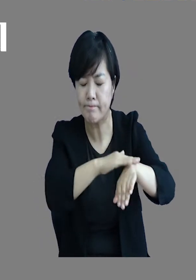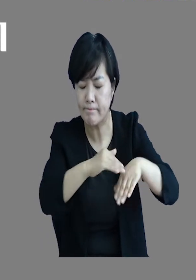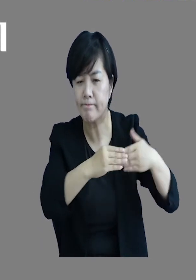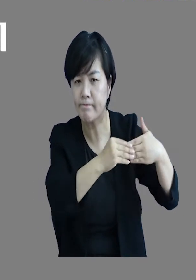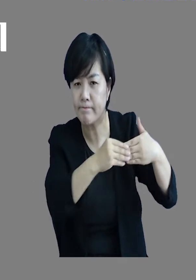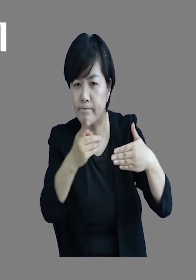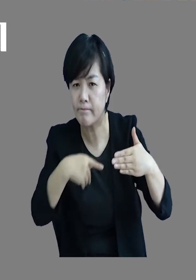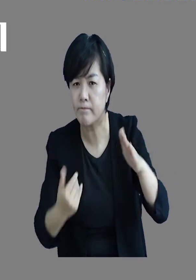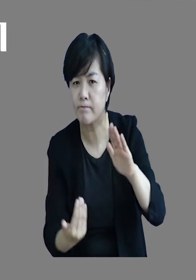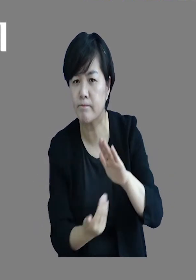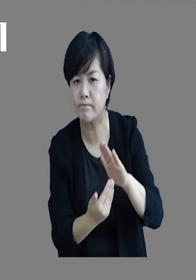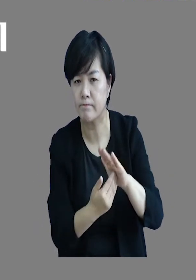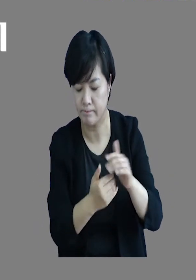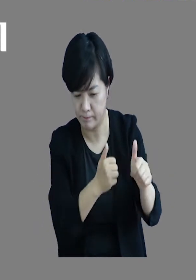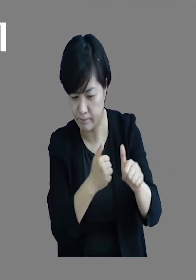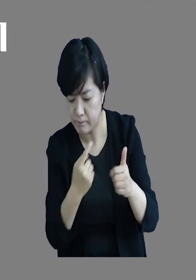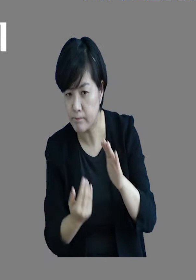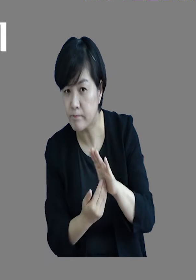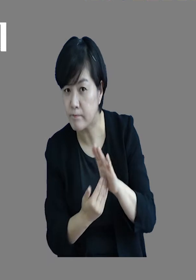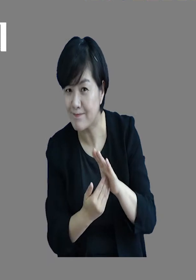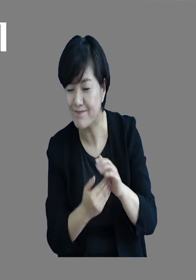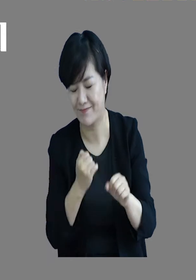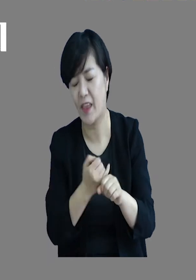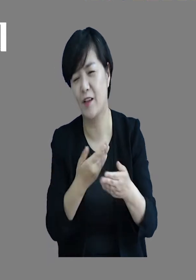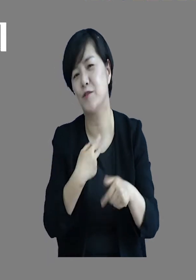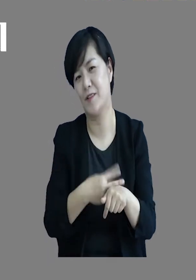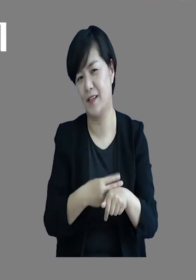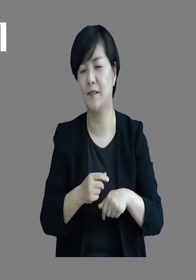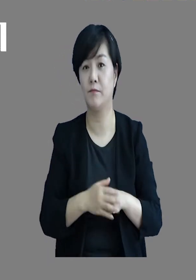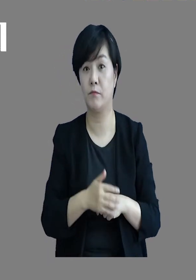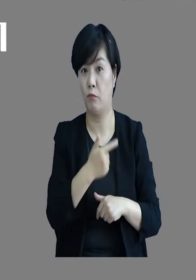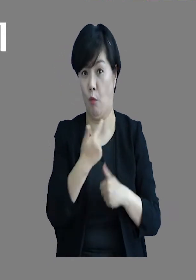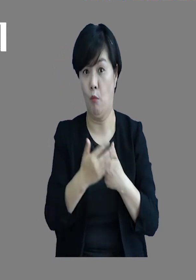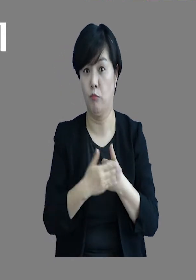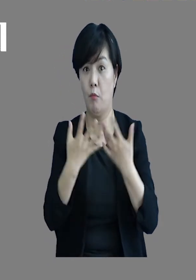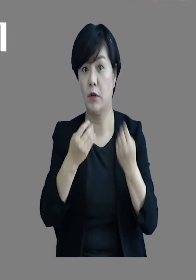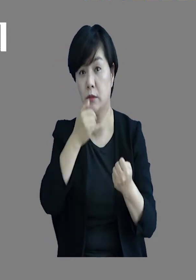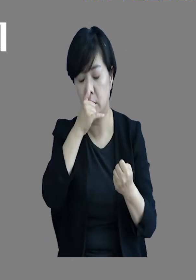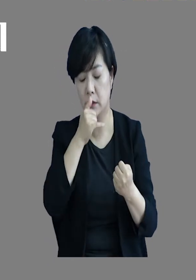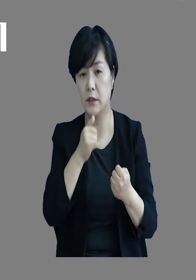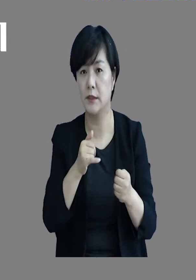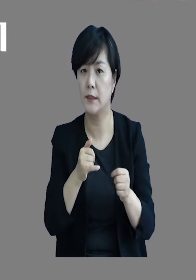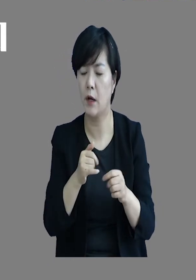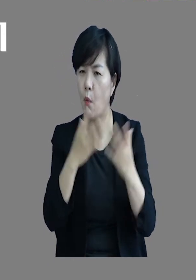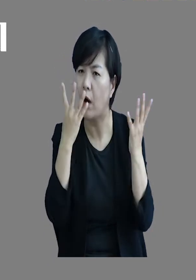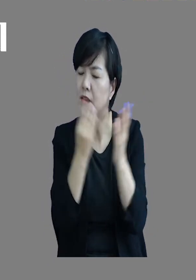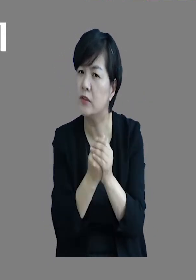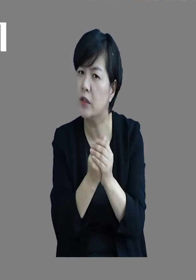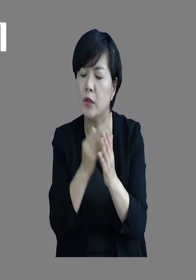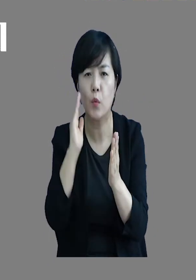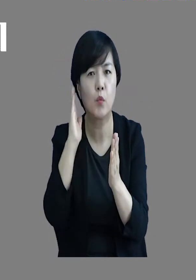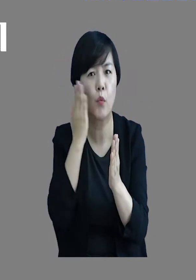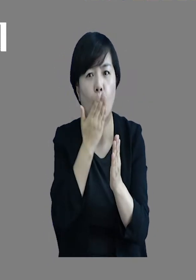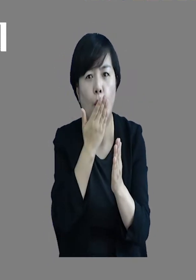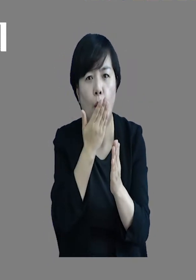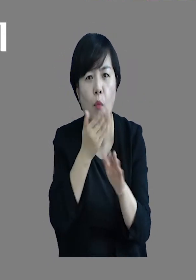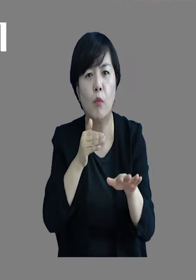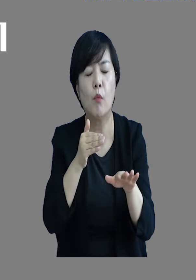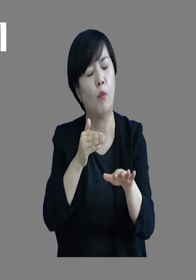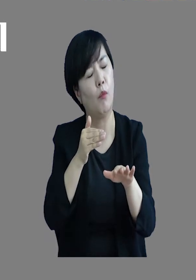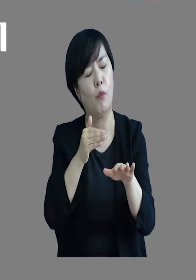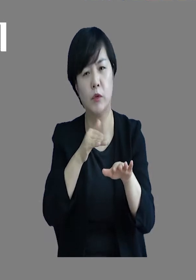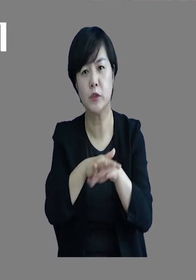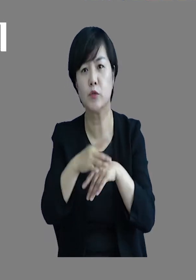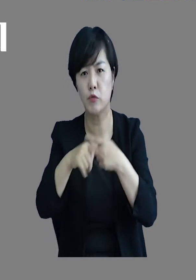수 있게끔 하는 그런 선생님입니다. 너무 도움이 많이 돼요. 그러니까 완전히 농식